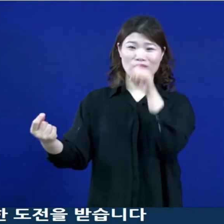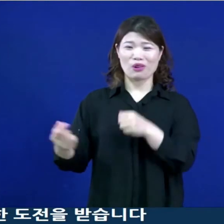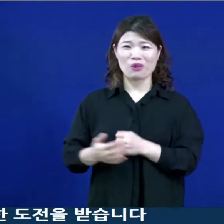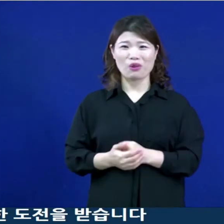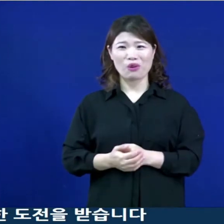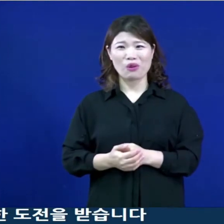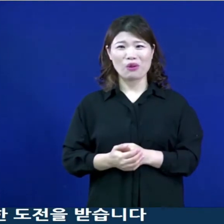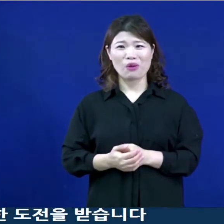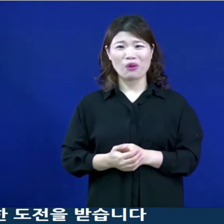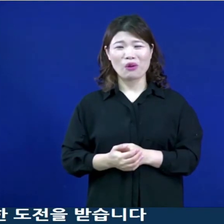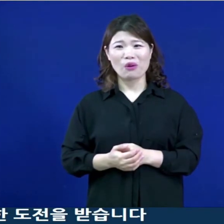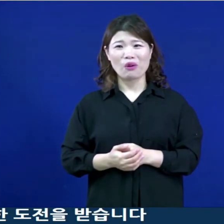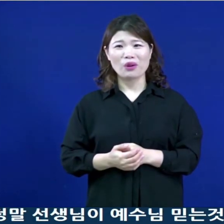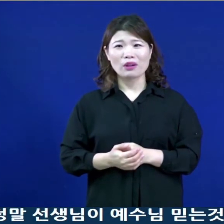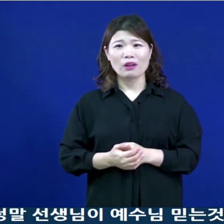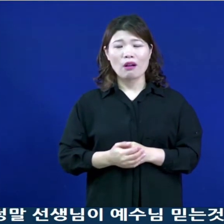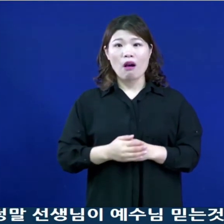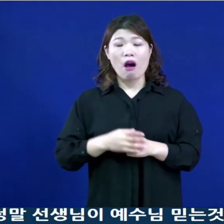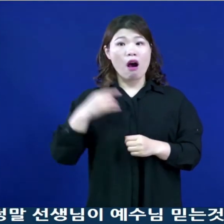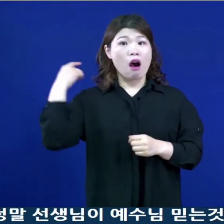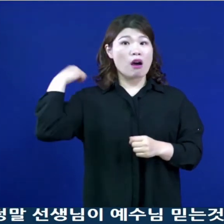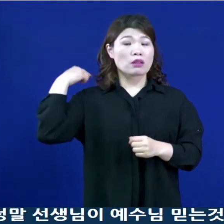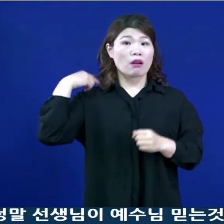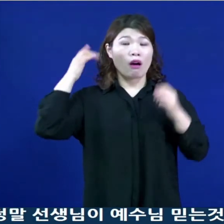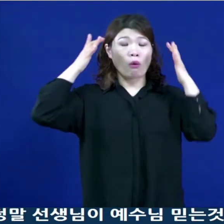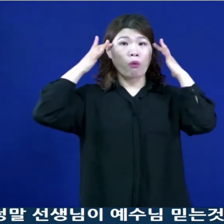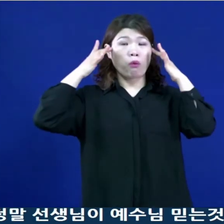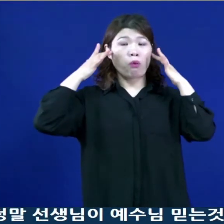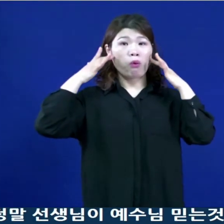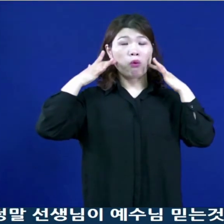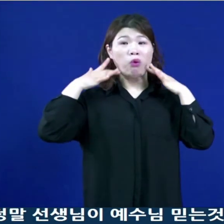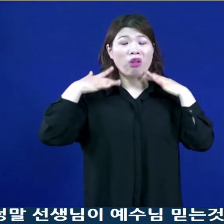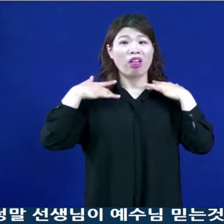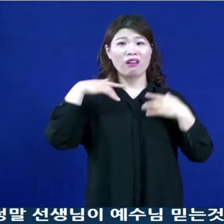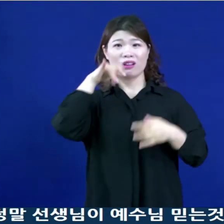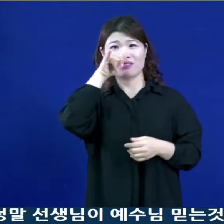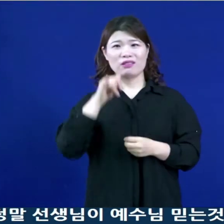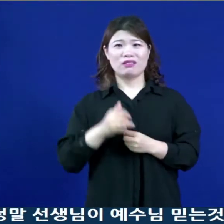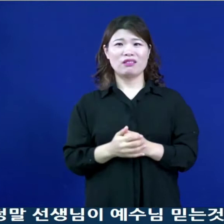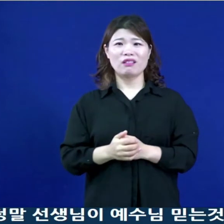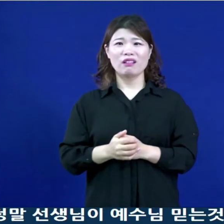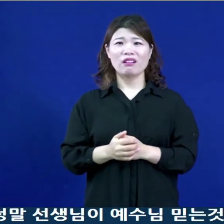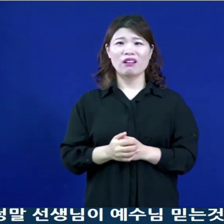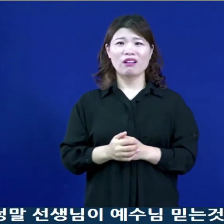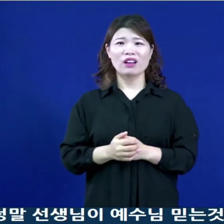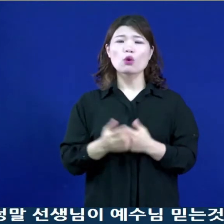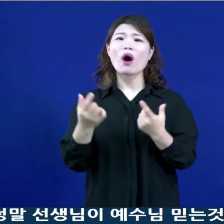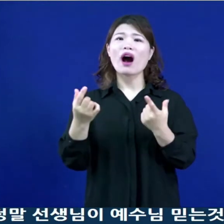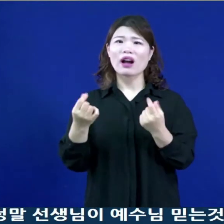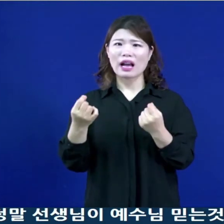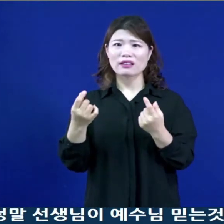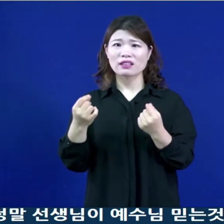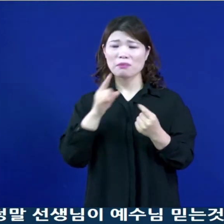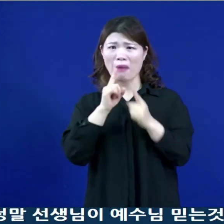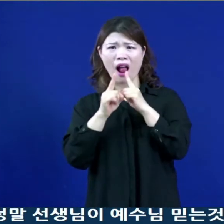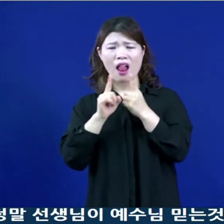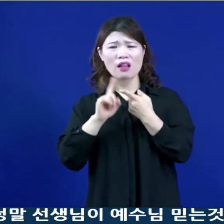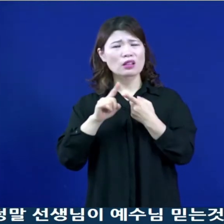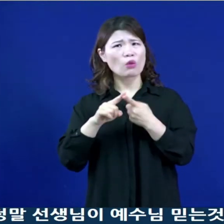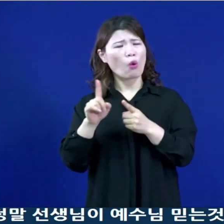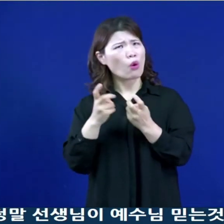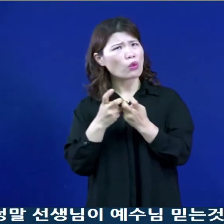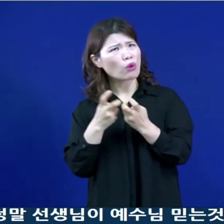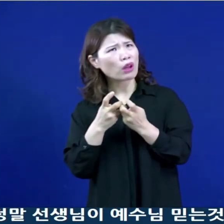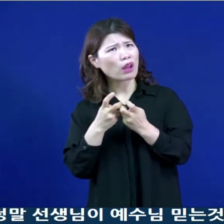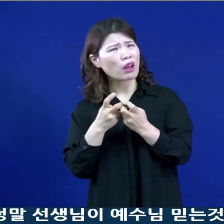정말 이게 이 등이 이렇게 이 싸늘할 정도로 이 도전을 어떻게 이기나 하는 생각이 드는